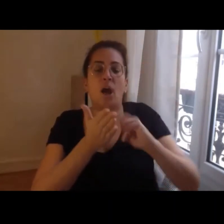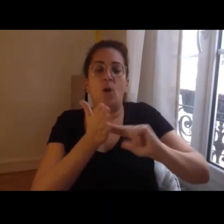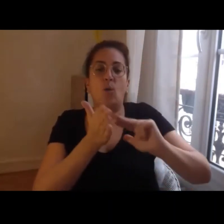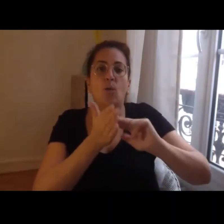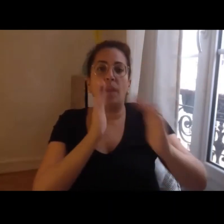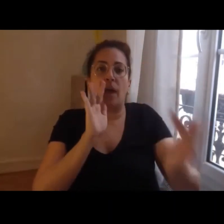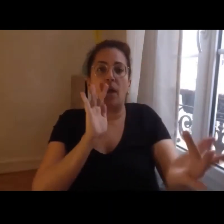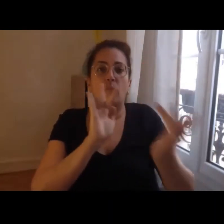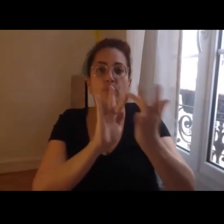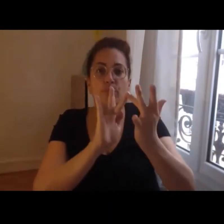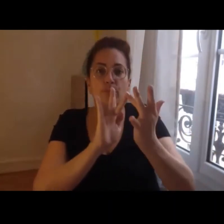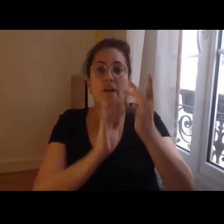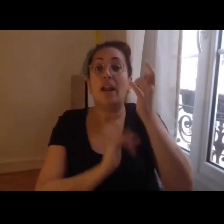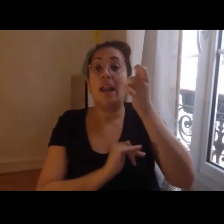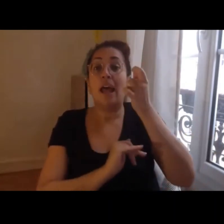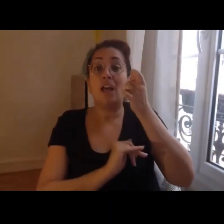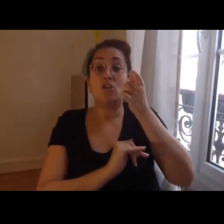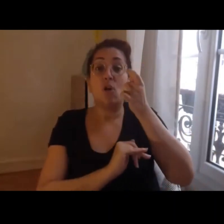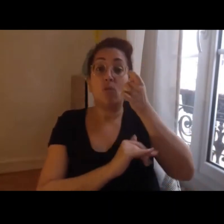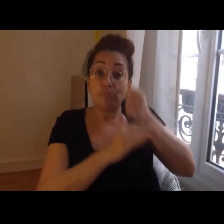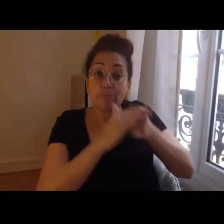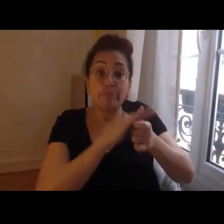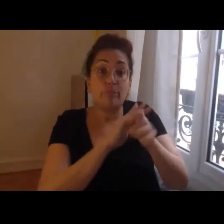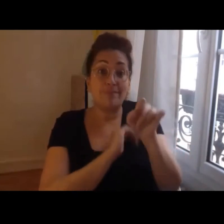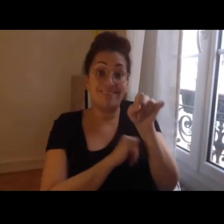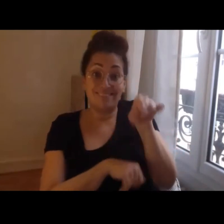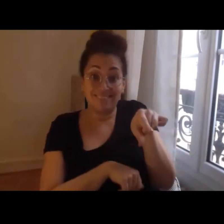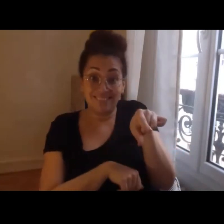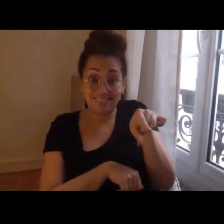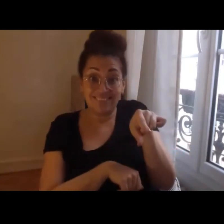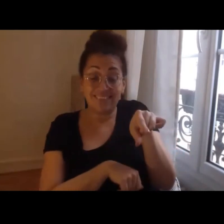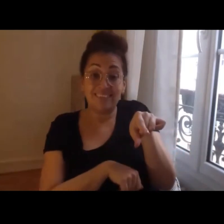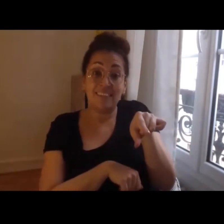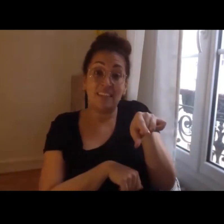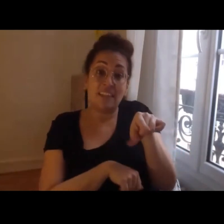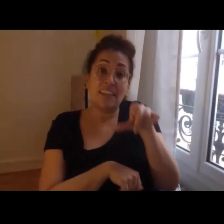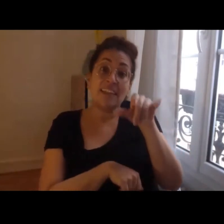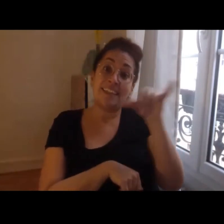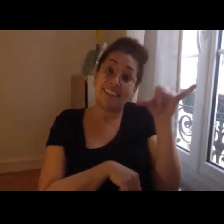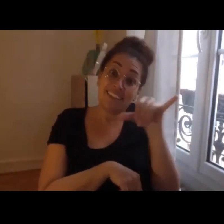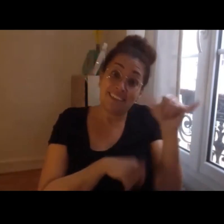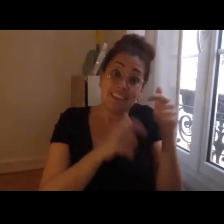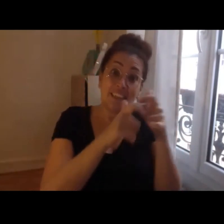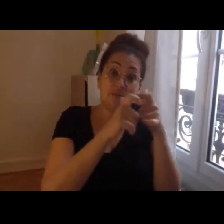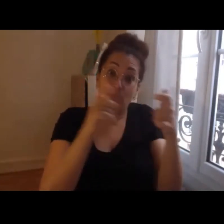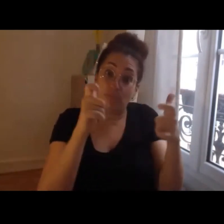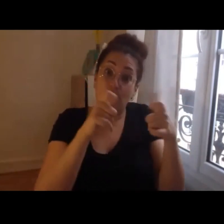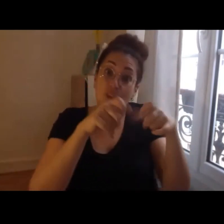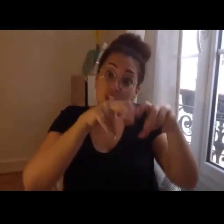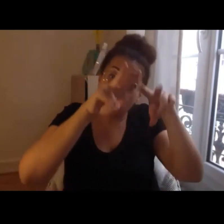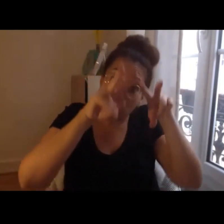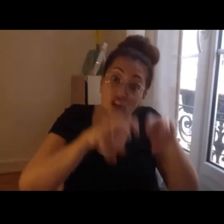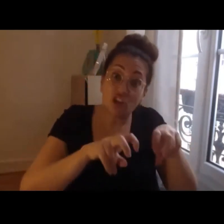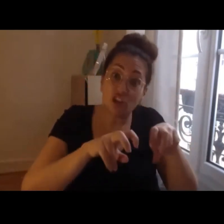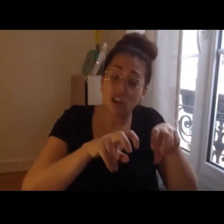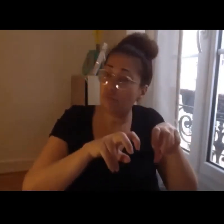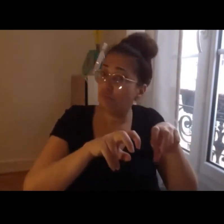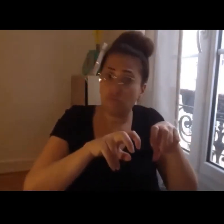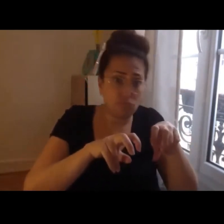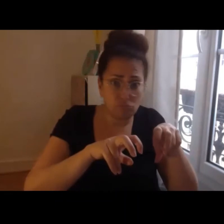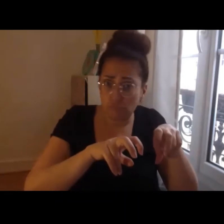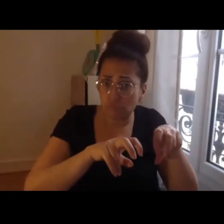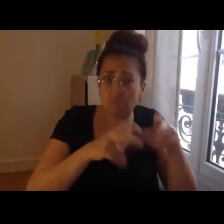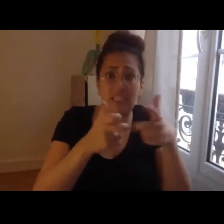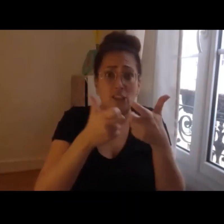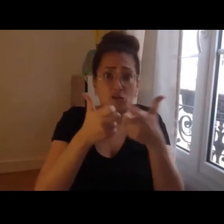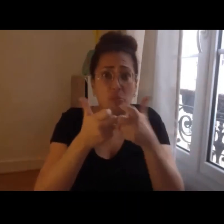reçoivent l'argent qui ne sont pas toujours des organismes de recherche on peut avoir des associations